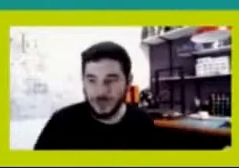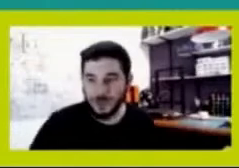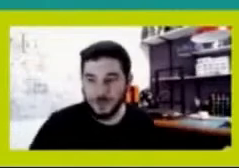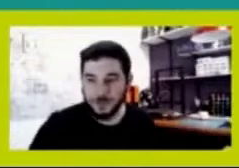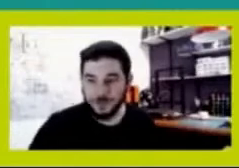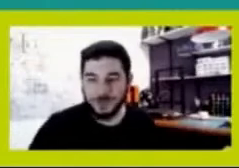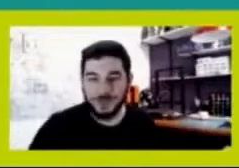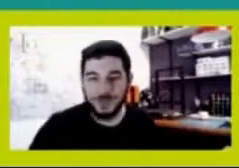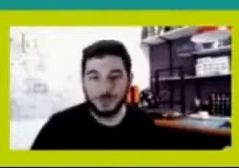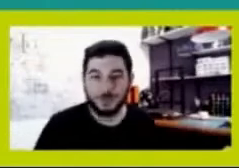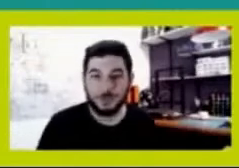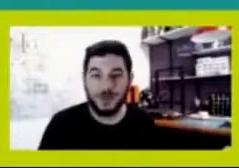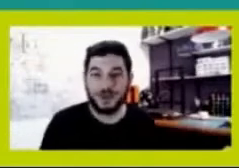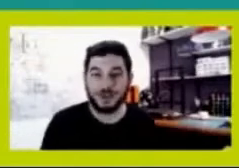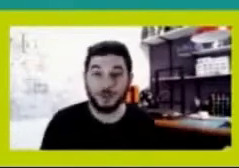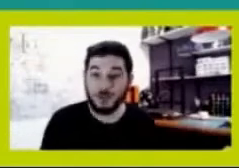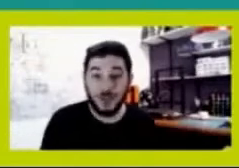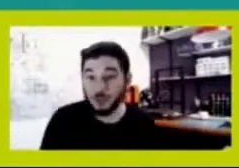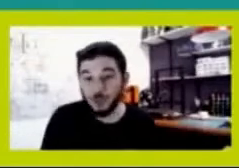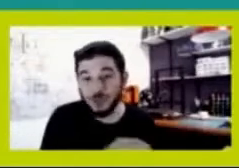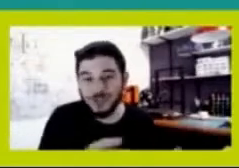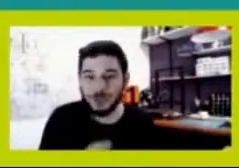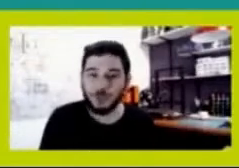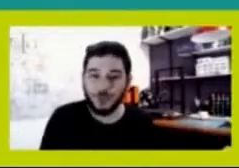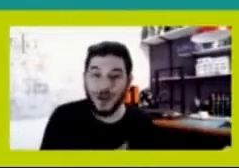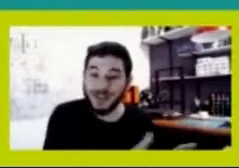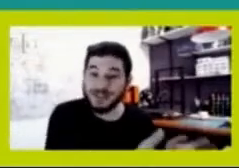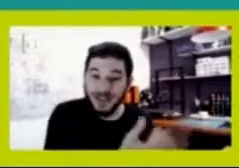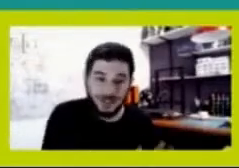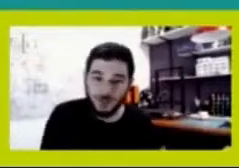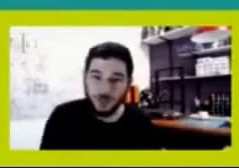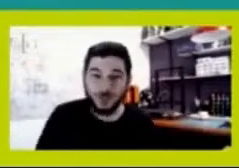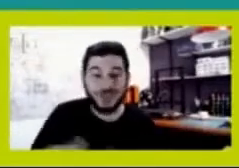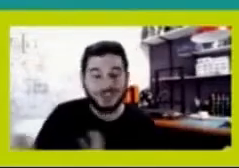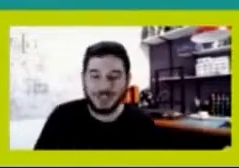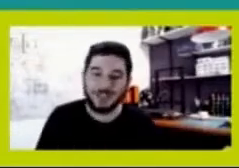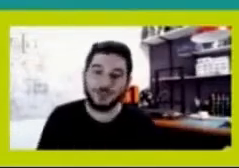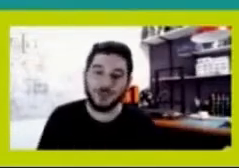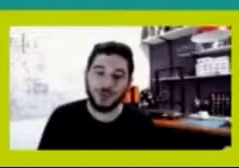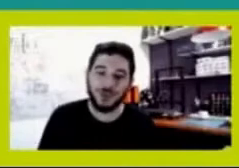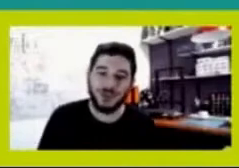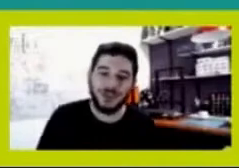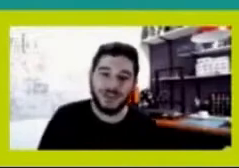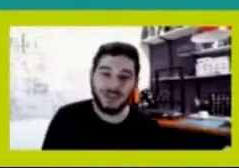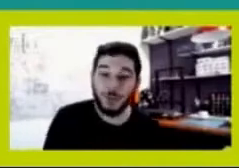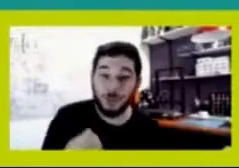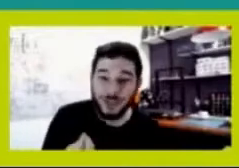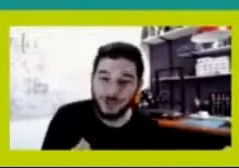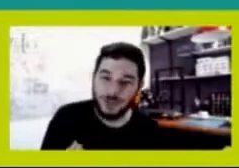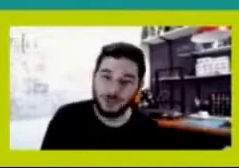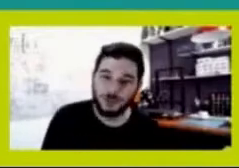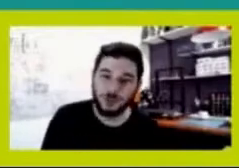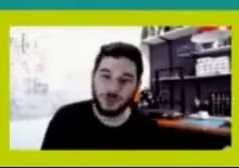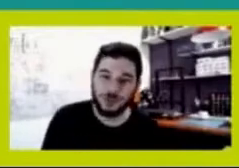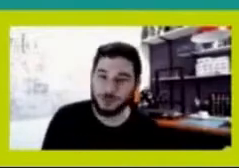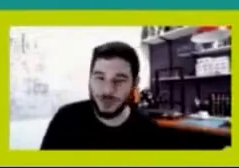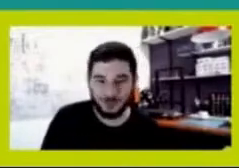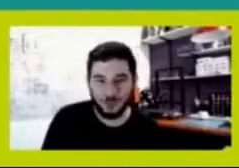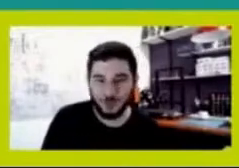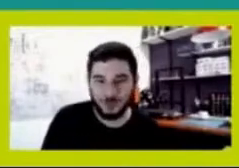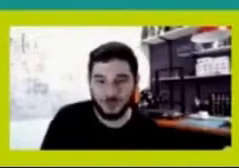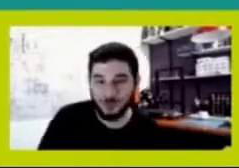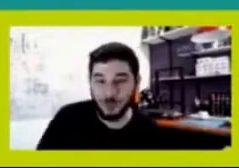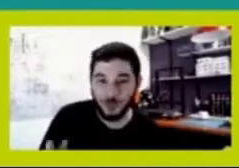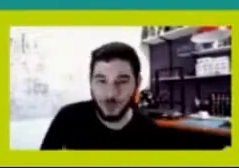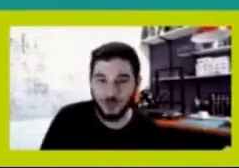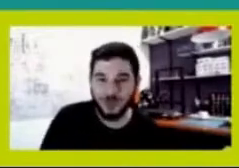tudo isso é número, certo? Mas, no final, tudo tem que ser número. A entrada é número e a saída é número. Então, por isso que